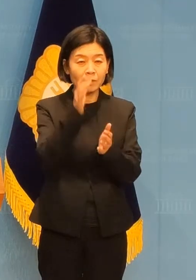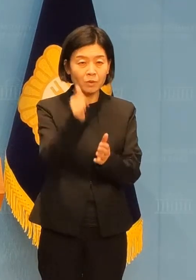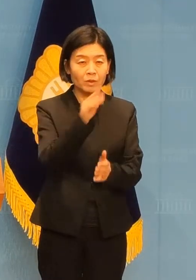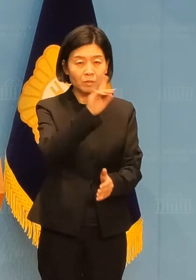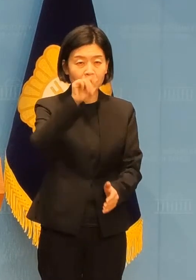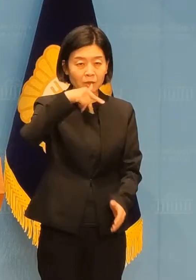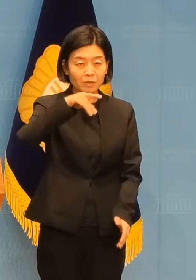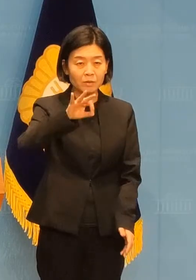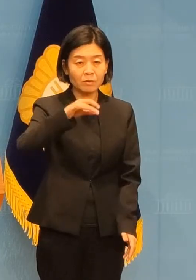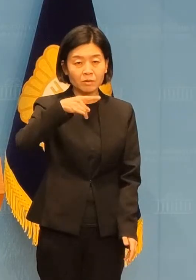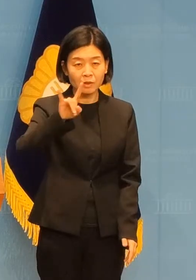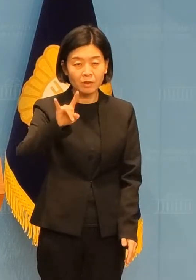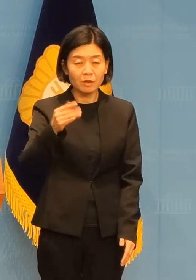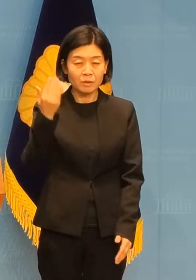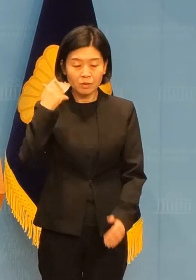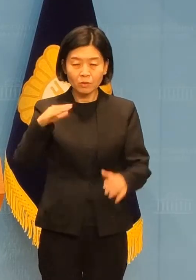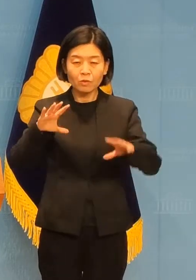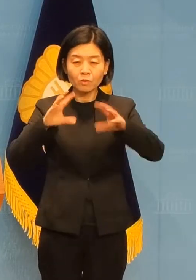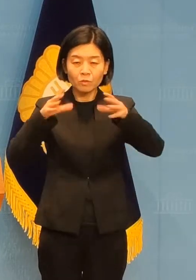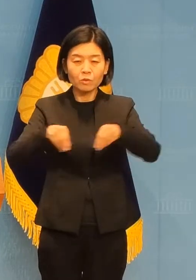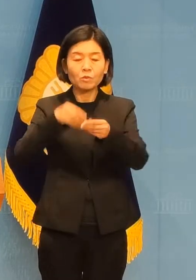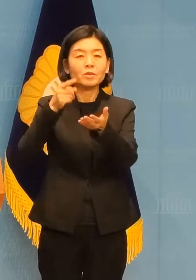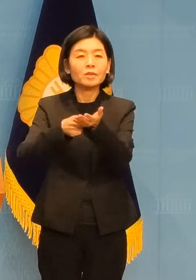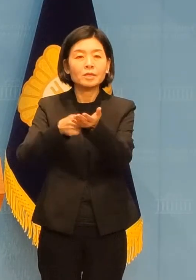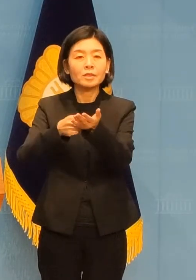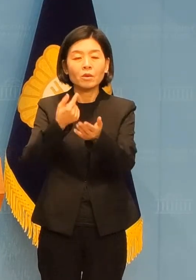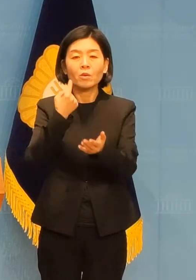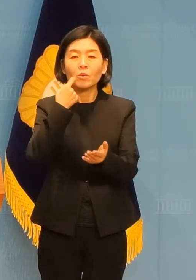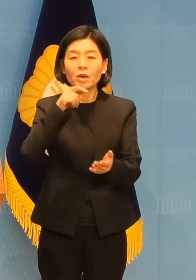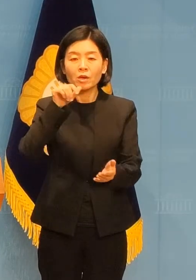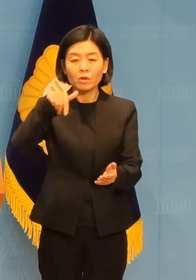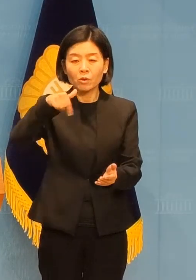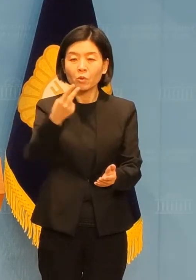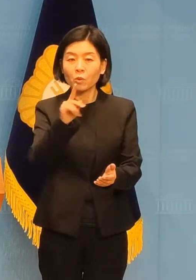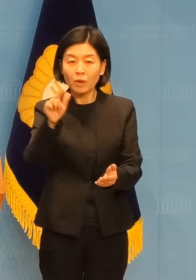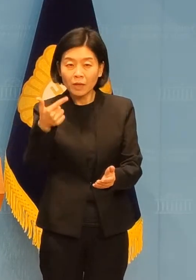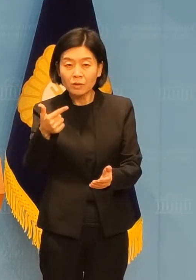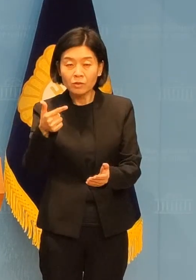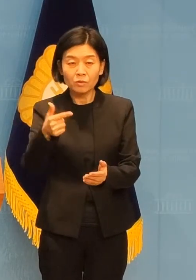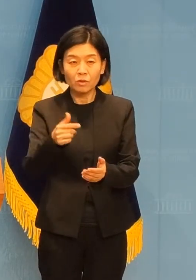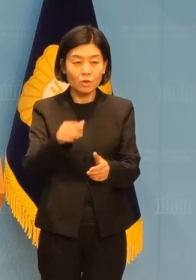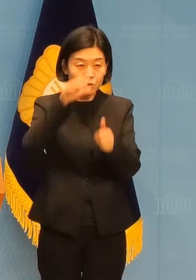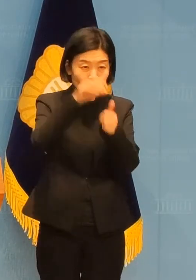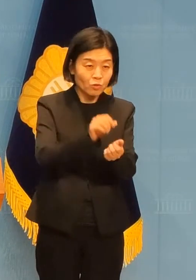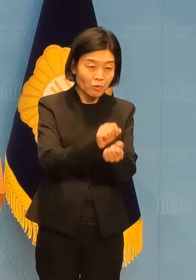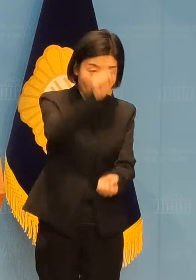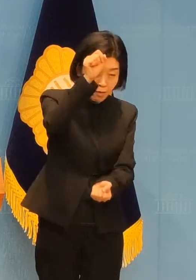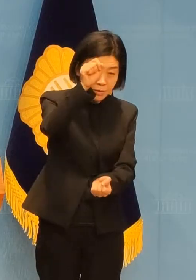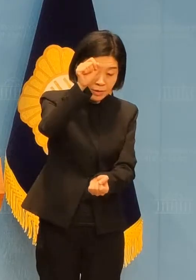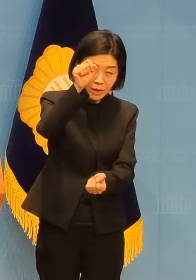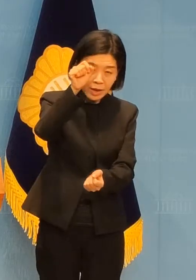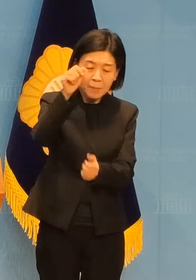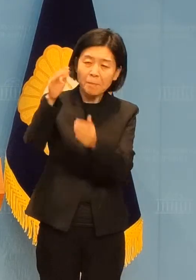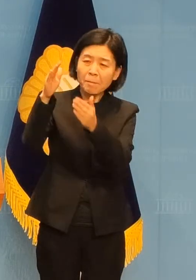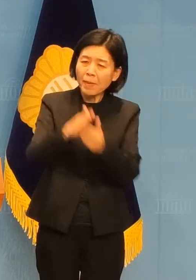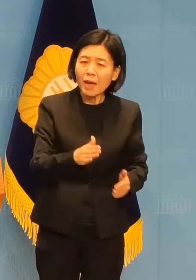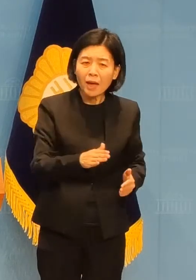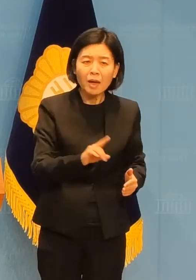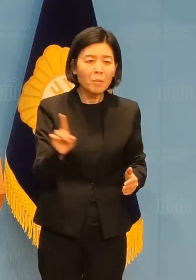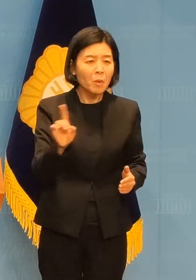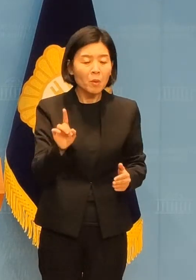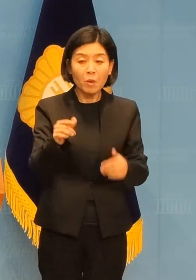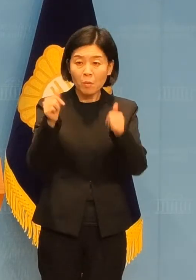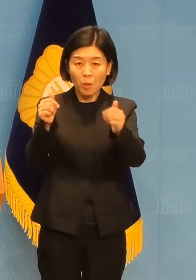구속영장 기각. 법원에 우리가 박성재, 황교안 선언입니까? 박성재 전